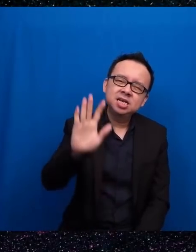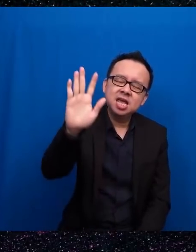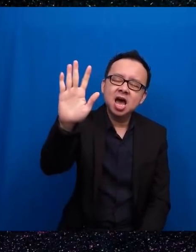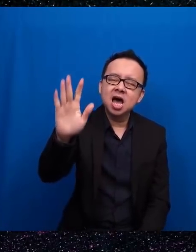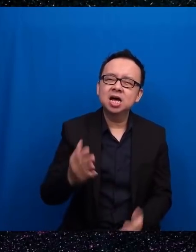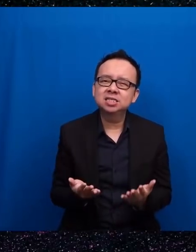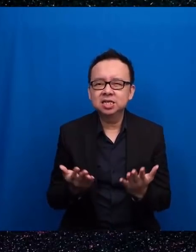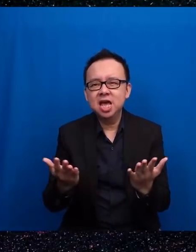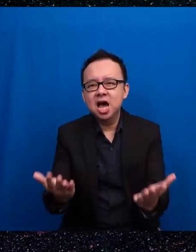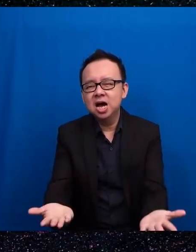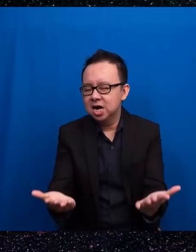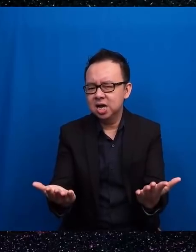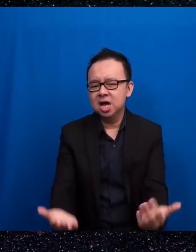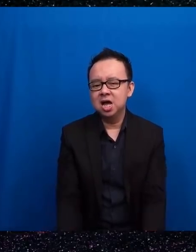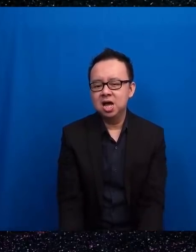yakin Dia